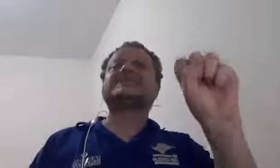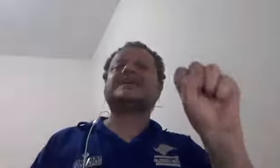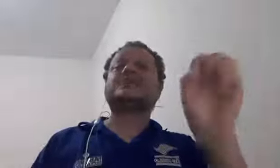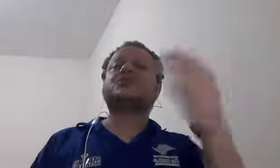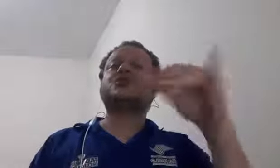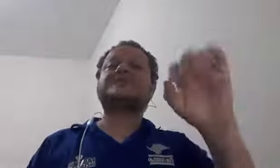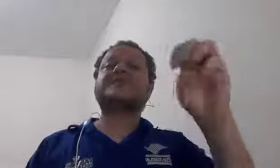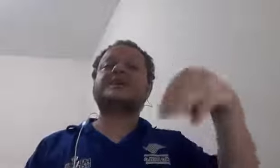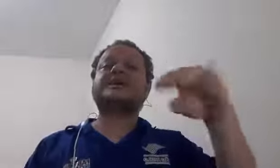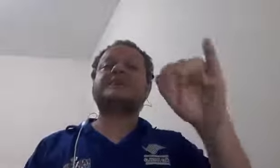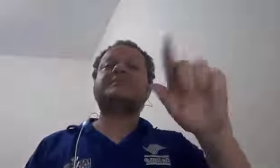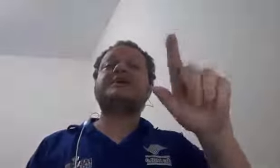Santos